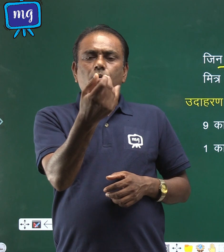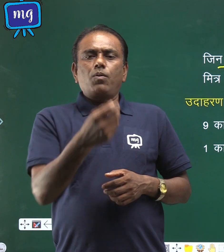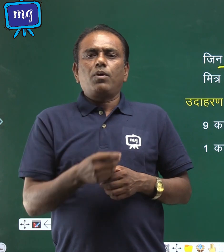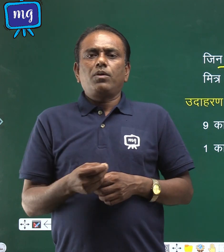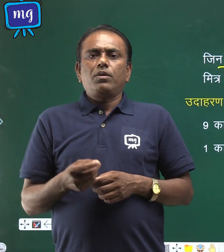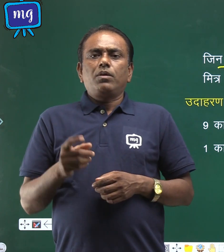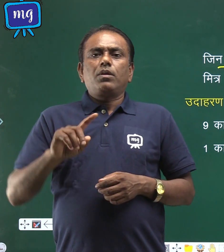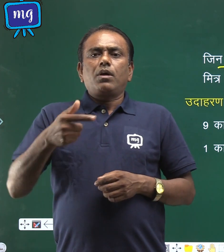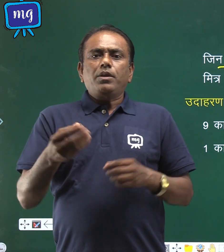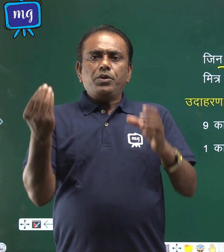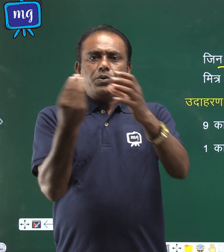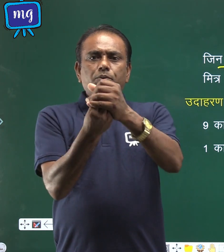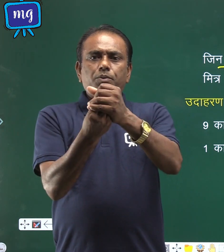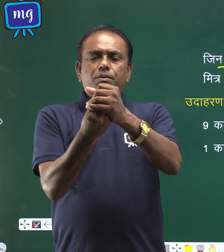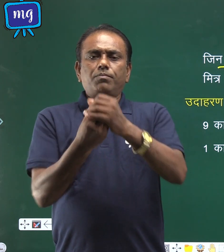का योग